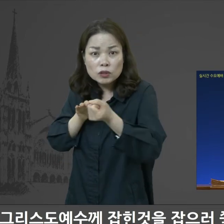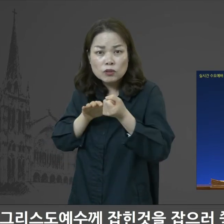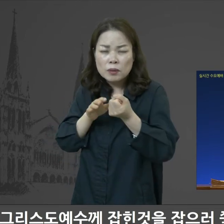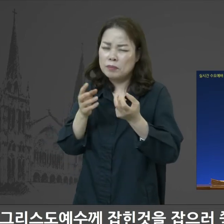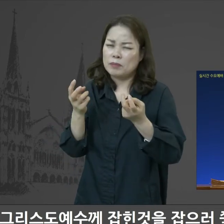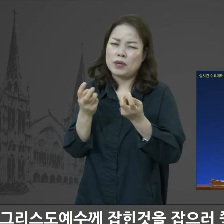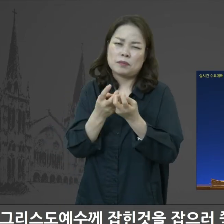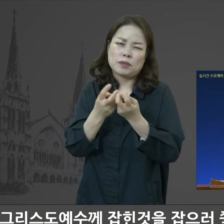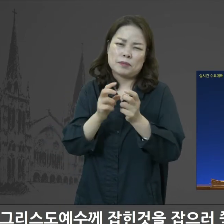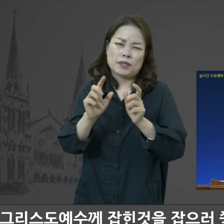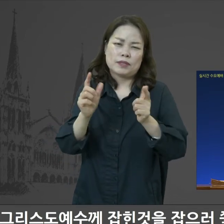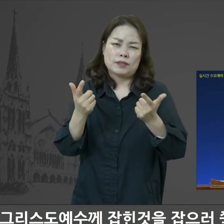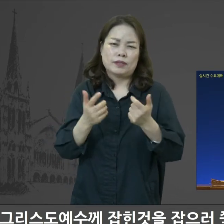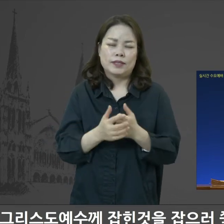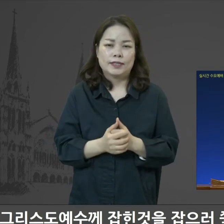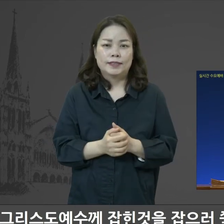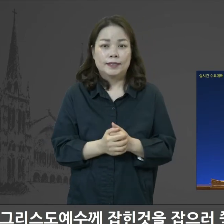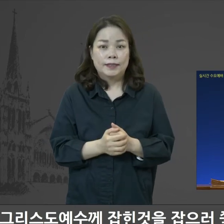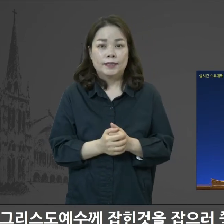방법이 아니에요.